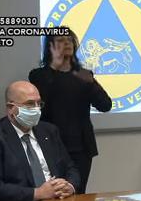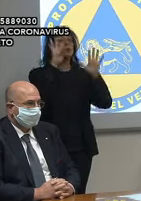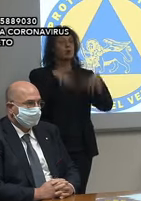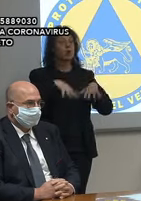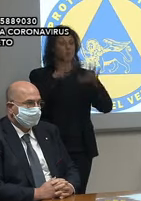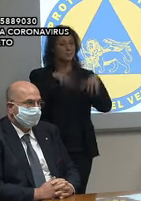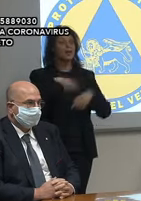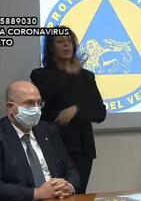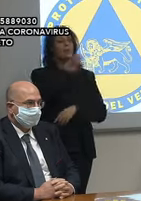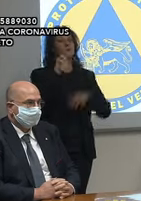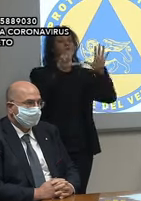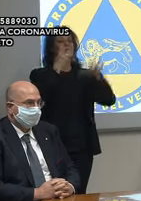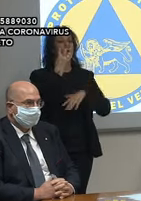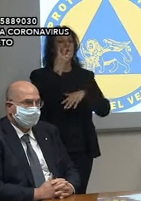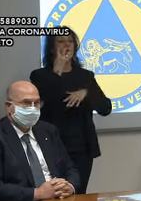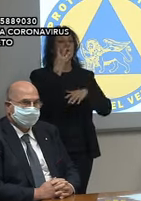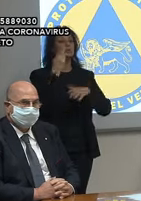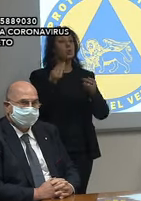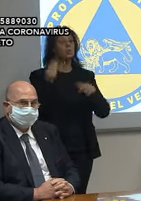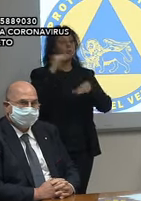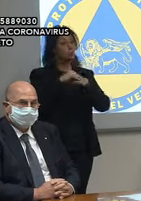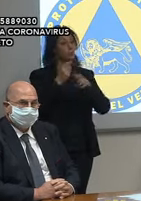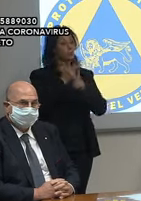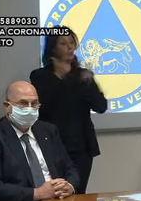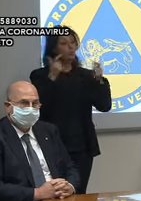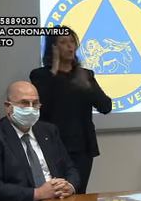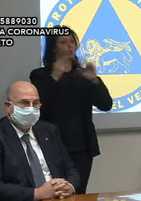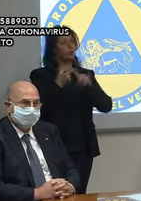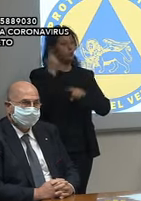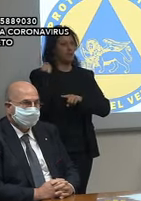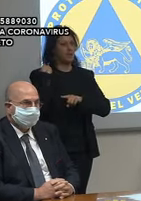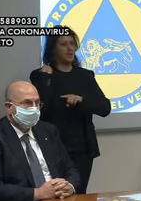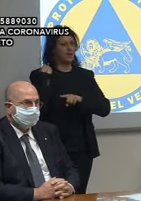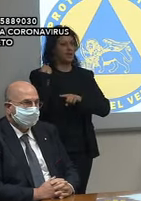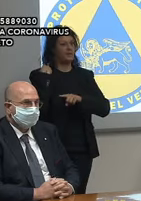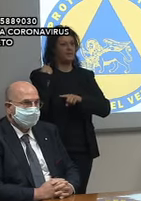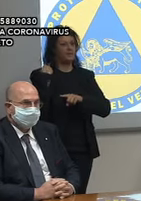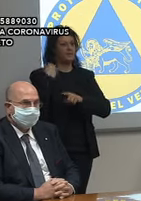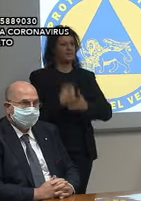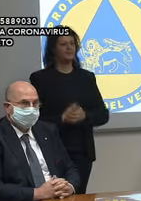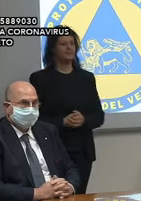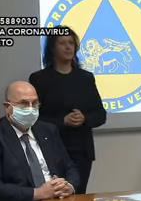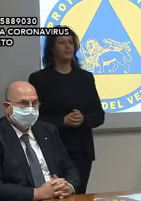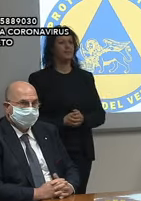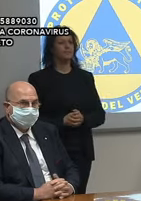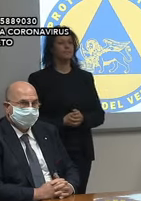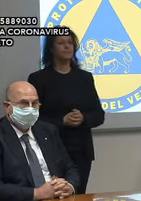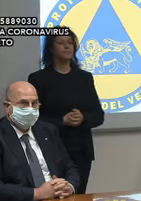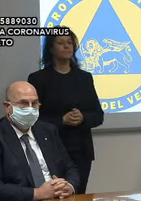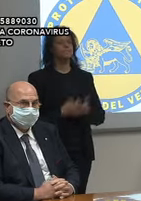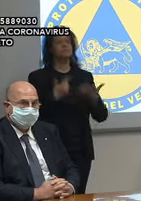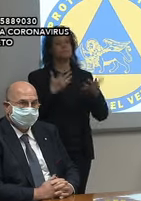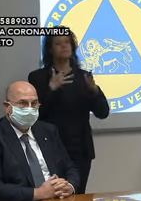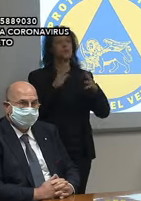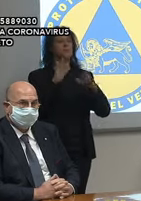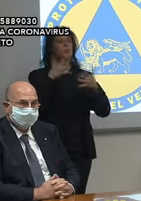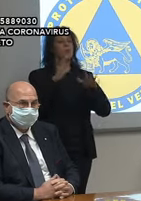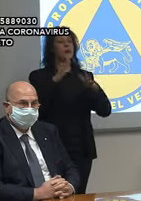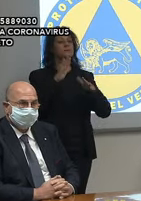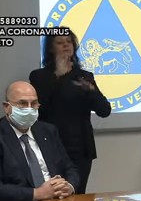9.474 più di ieri, quindi 277.000, 5.43, sono 9.000 e praticamente